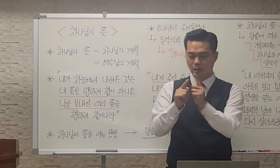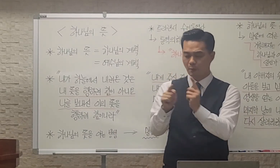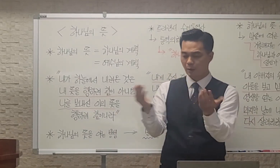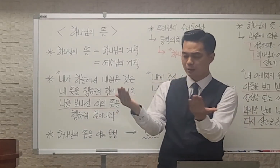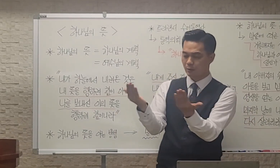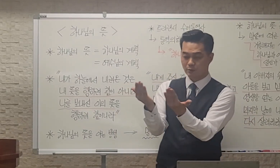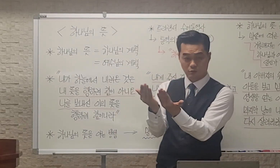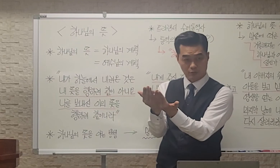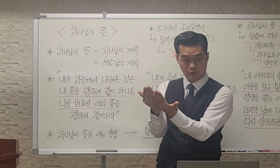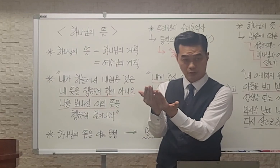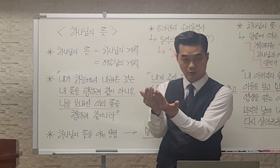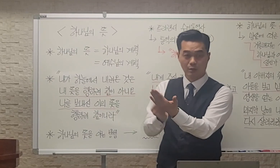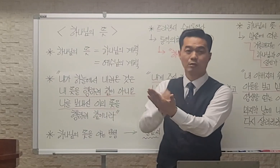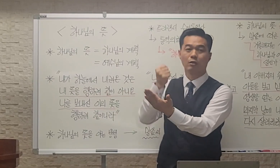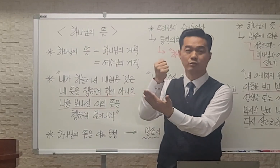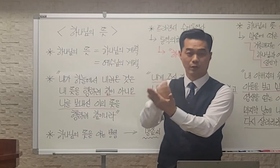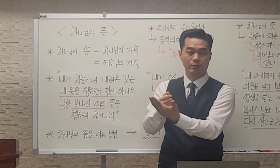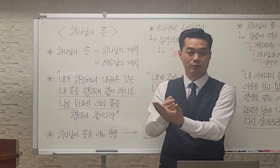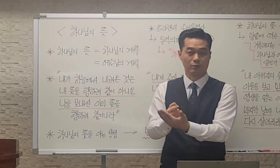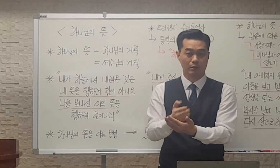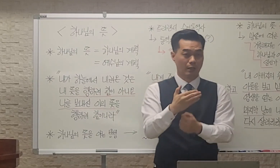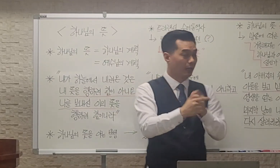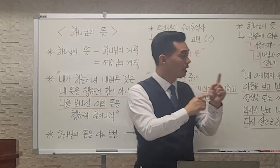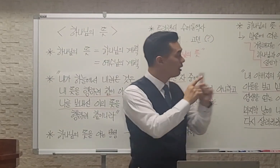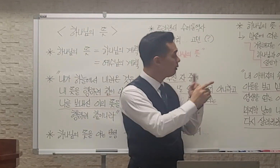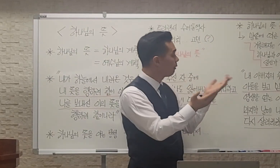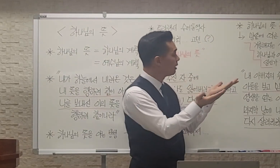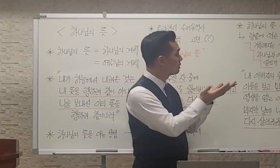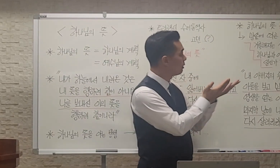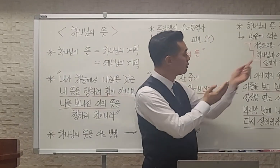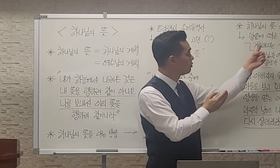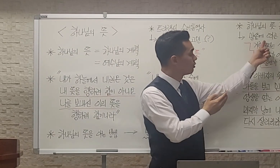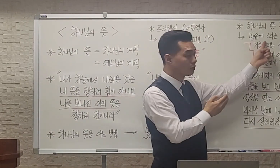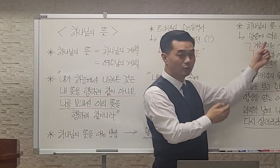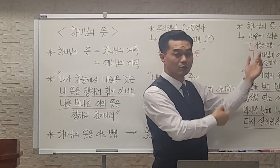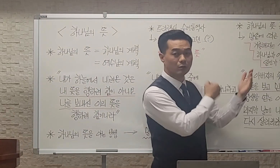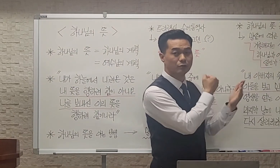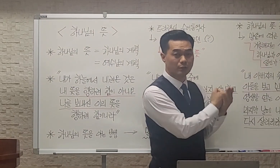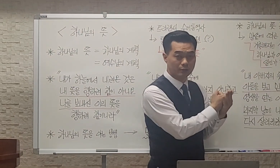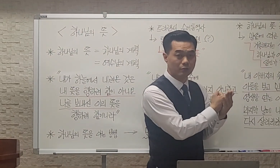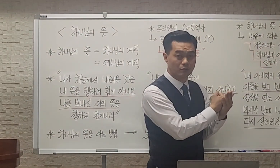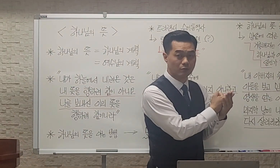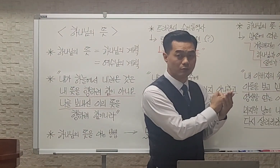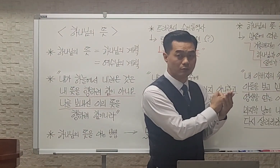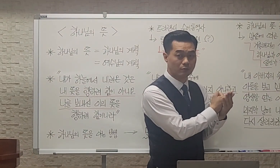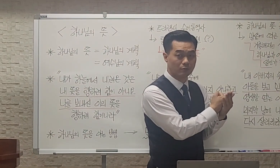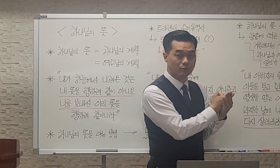하나님의 말씀에 비추어서 결정하는 것. 하나님의 말씀에 비추어서 결정하는 것.